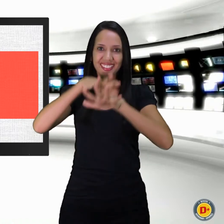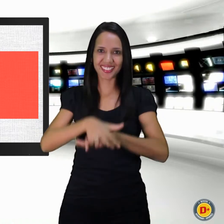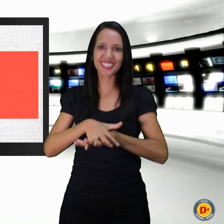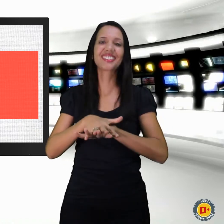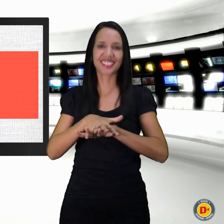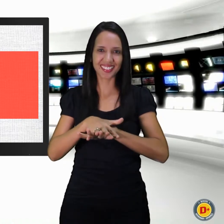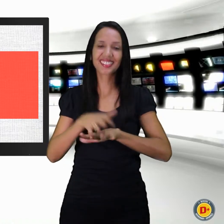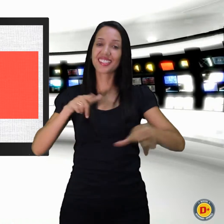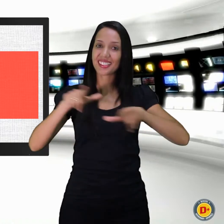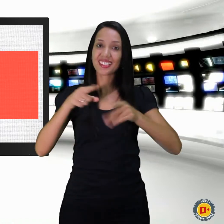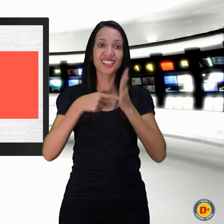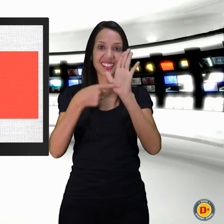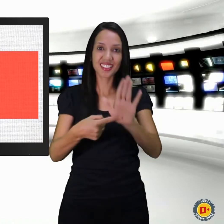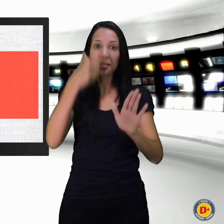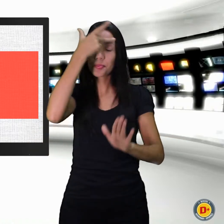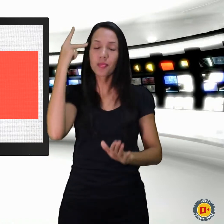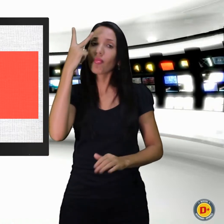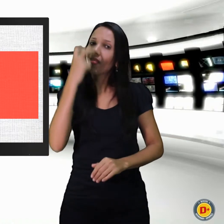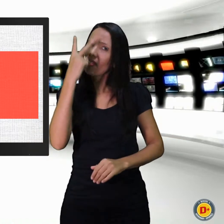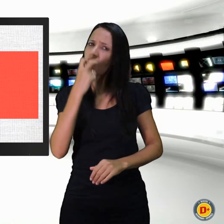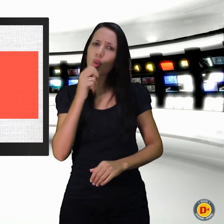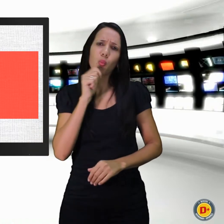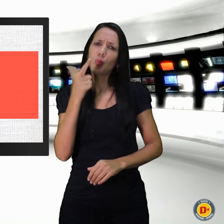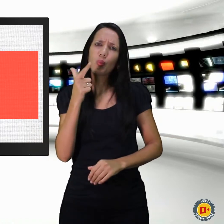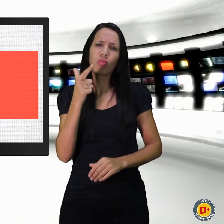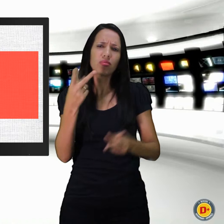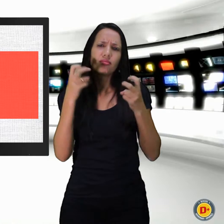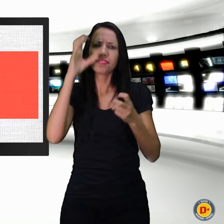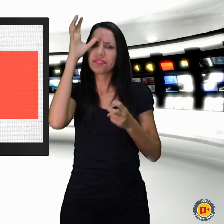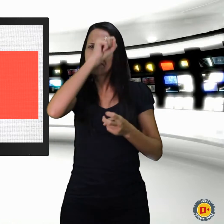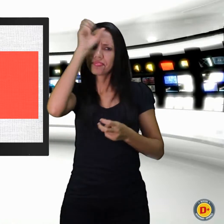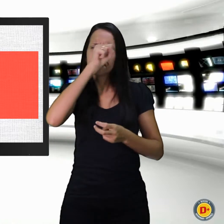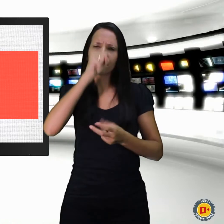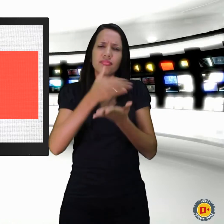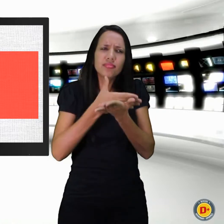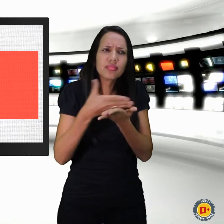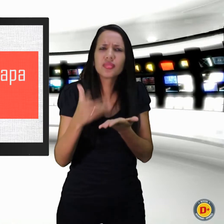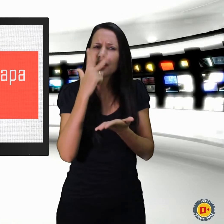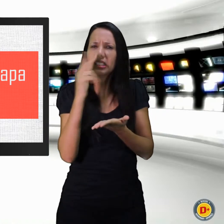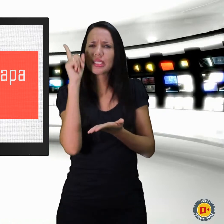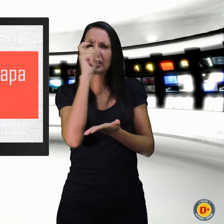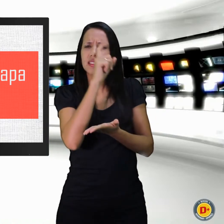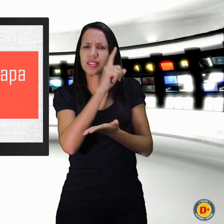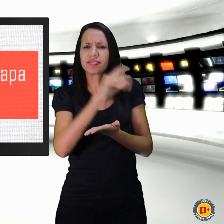Aonde a pessoa cega não tem vez no início achei que teria dificuldades principalmente